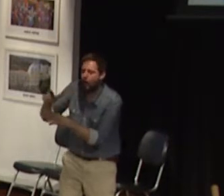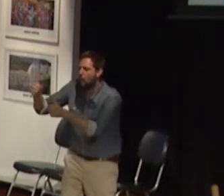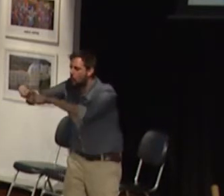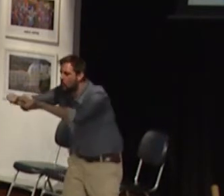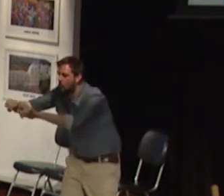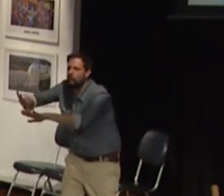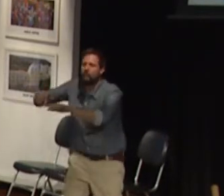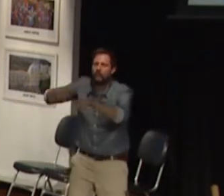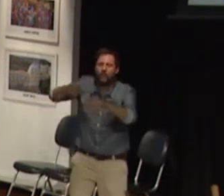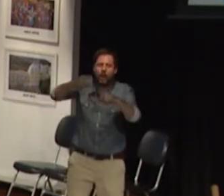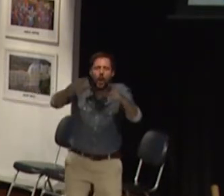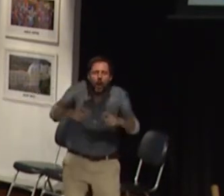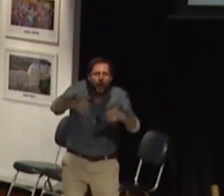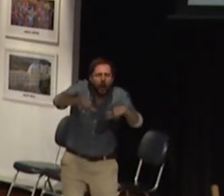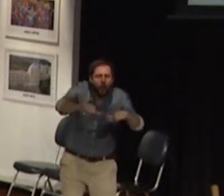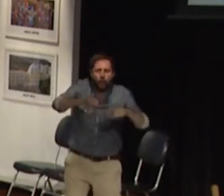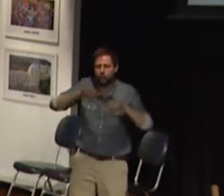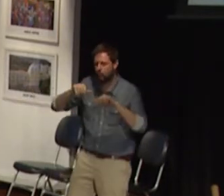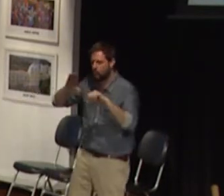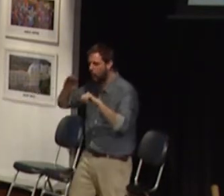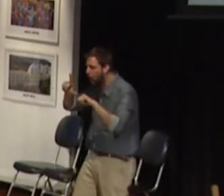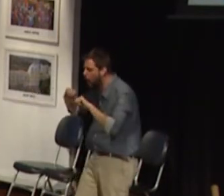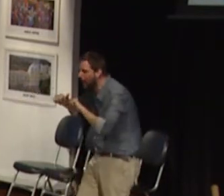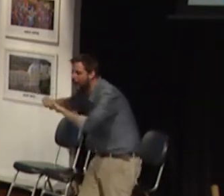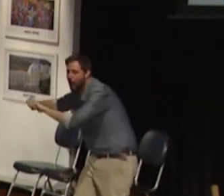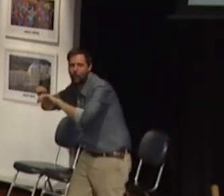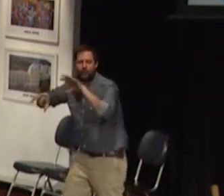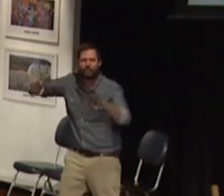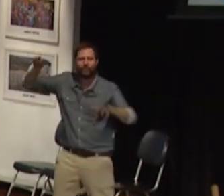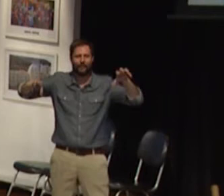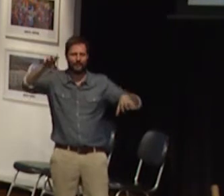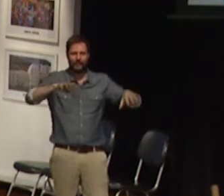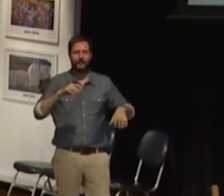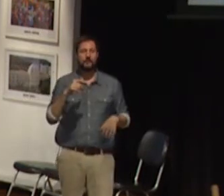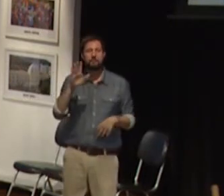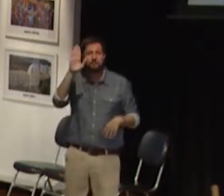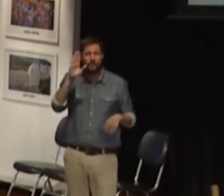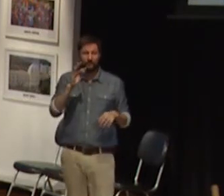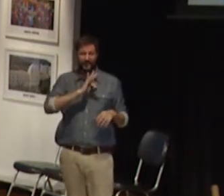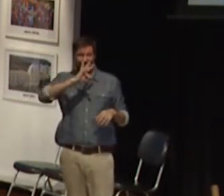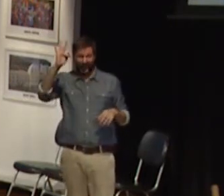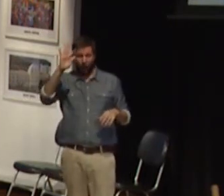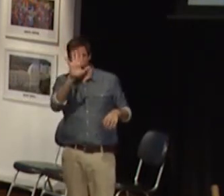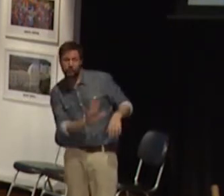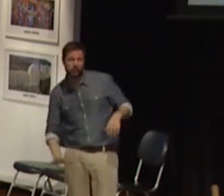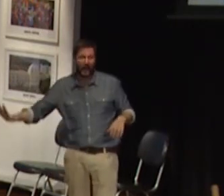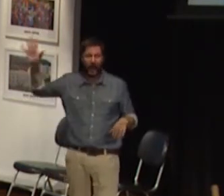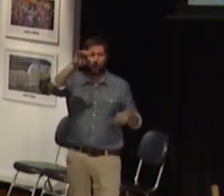surdos. Tinha suas avaliações locais, né? Nesse local aqui era de um jeito, nesse local eram muitas variações,